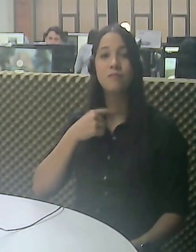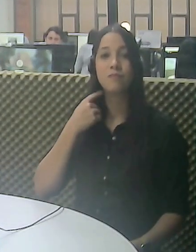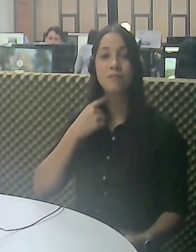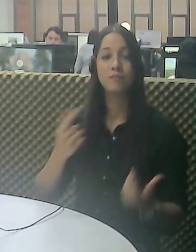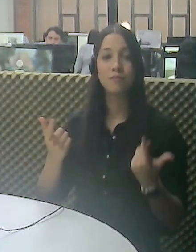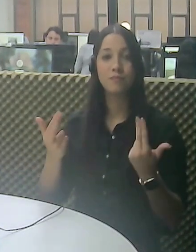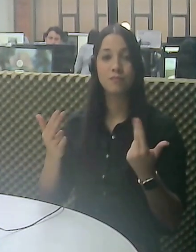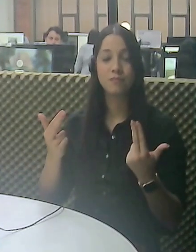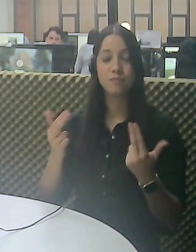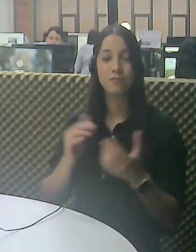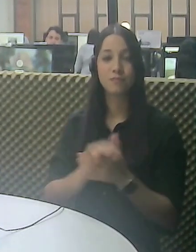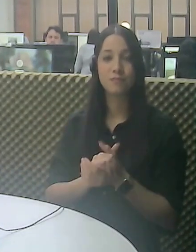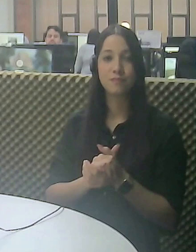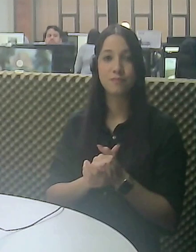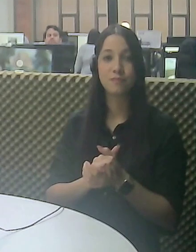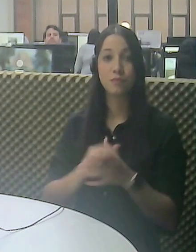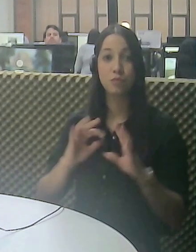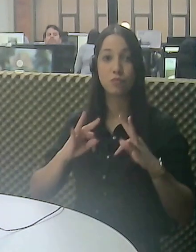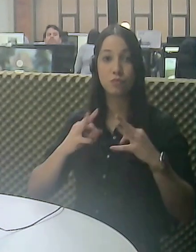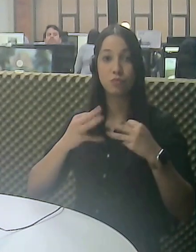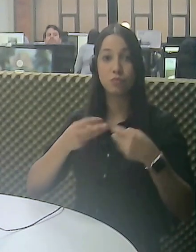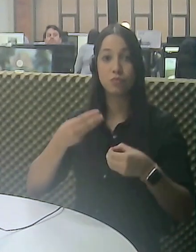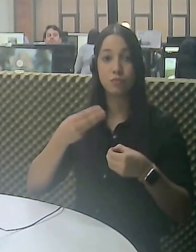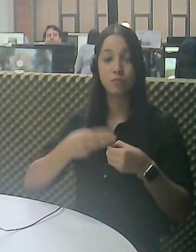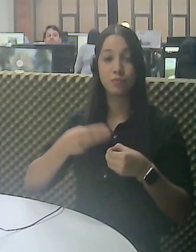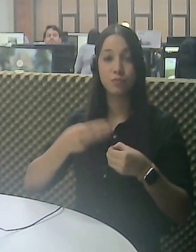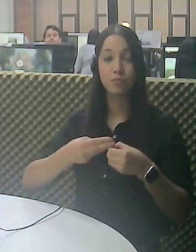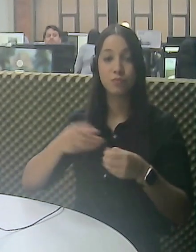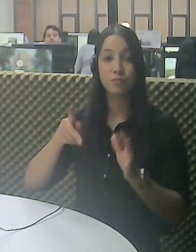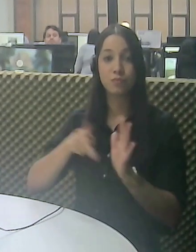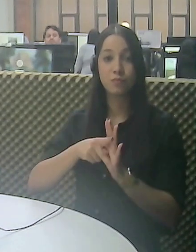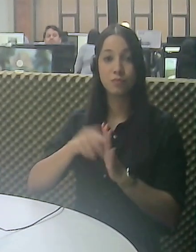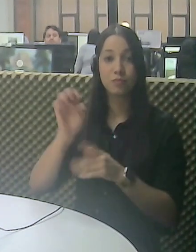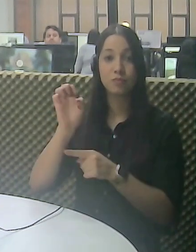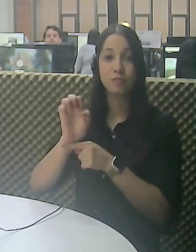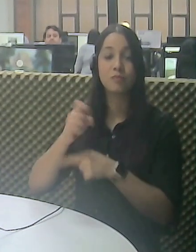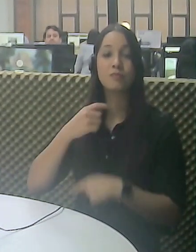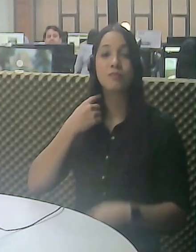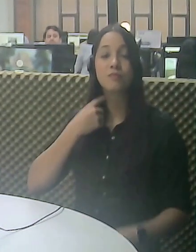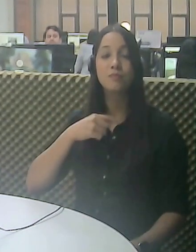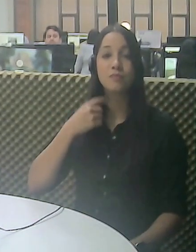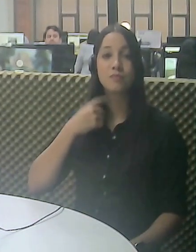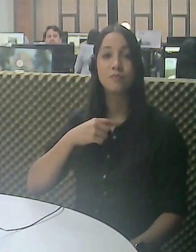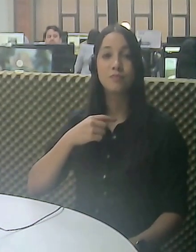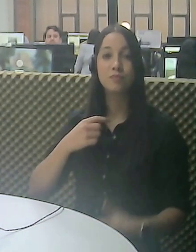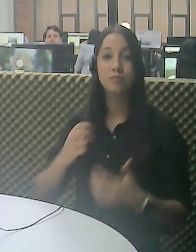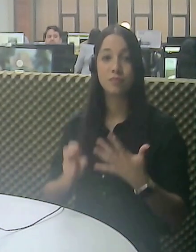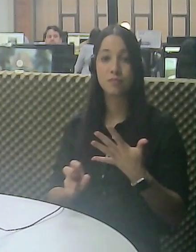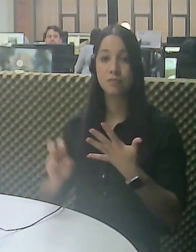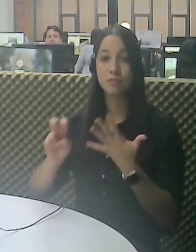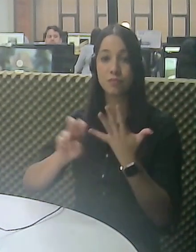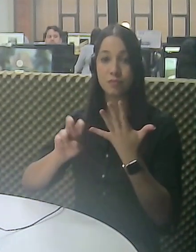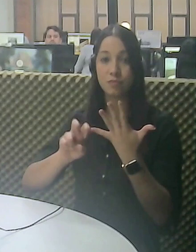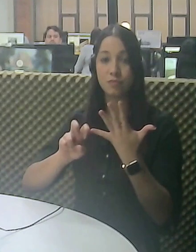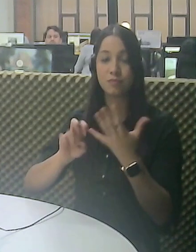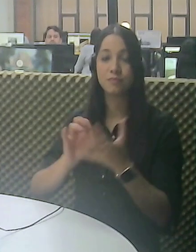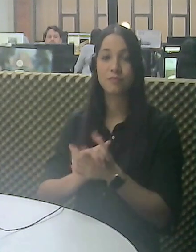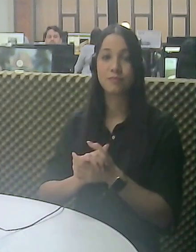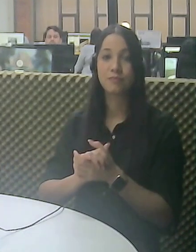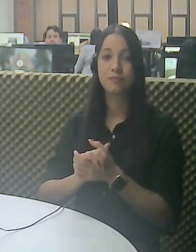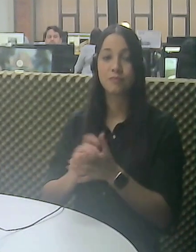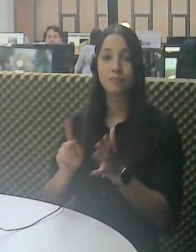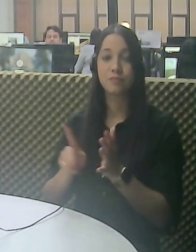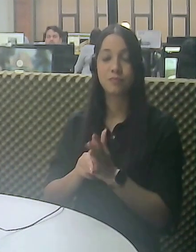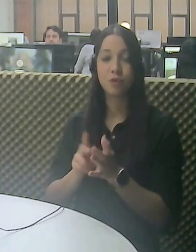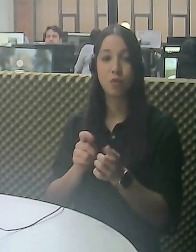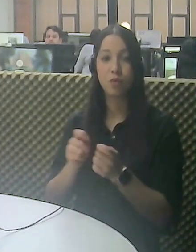porte. Já considerando todos os municípios mineiros, o município fica na quinta colocação. De acordo com a Junta Comercial